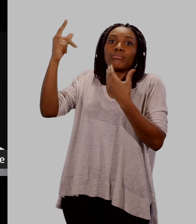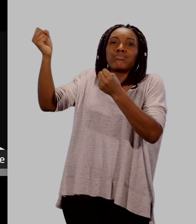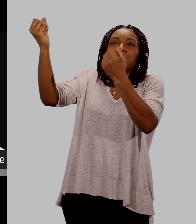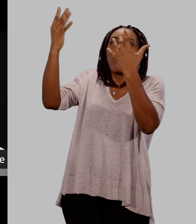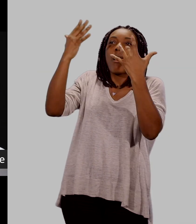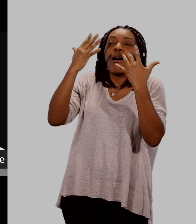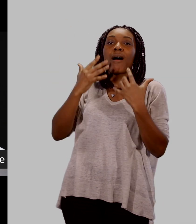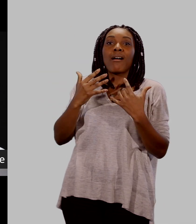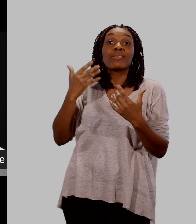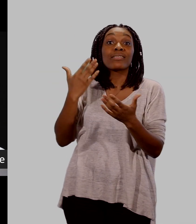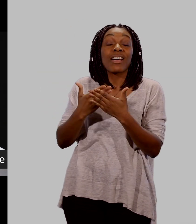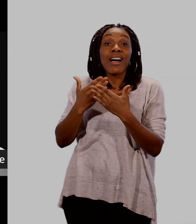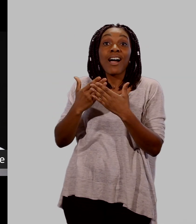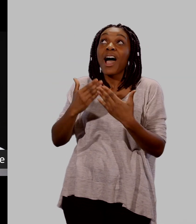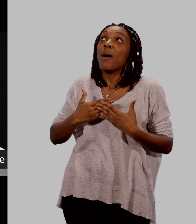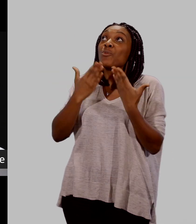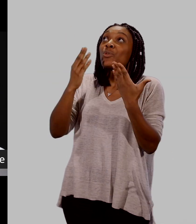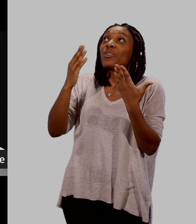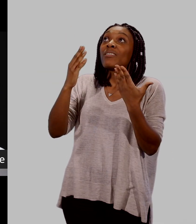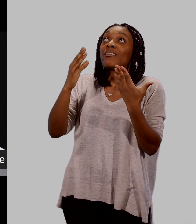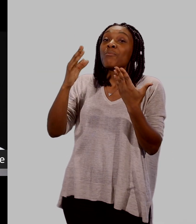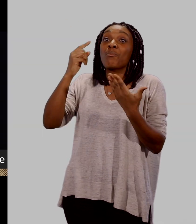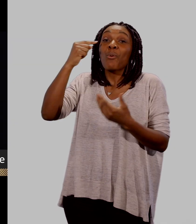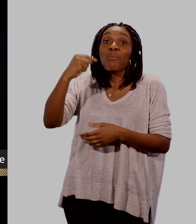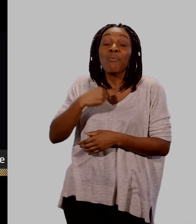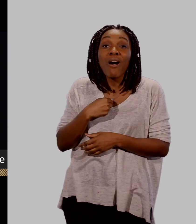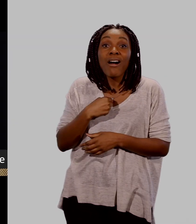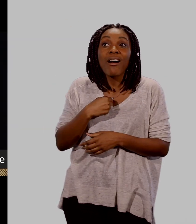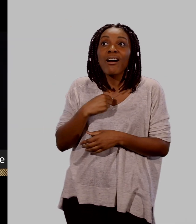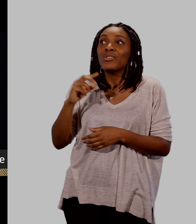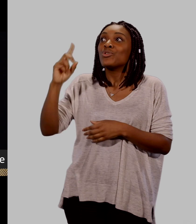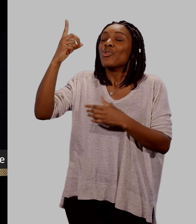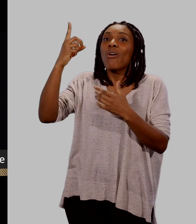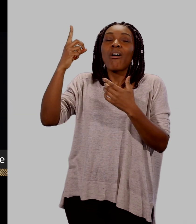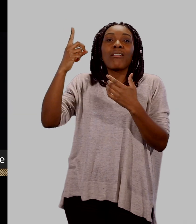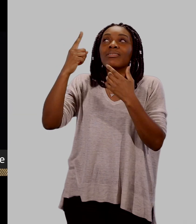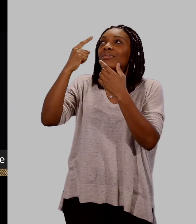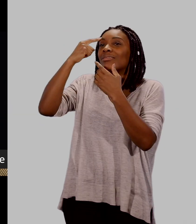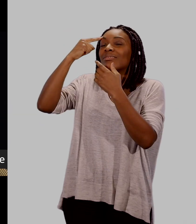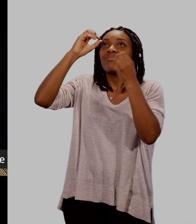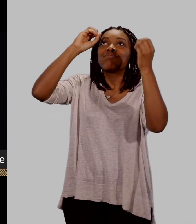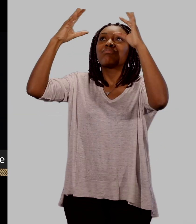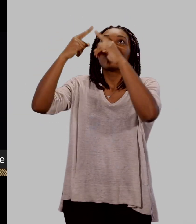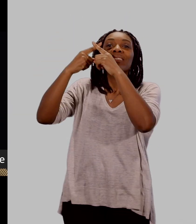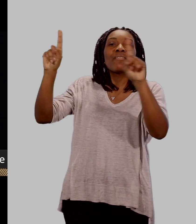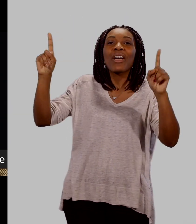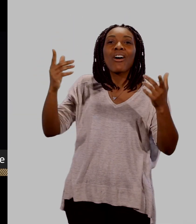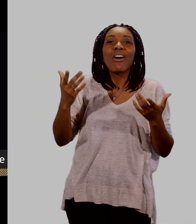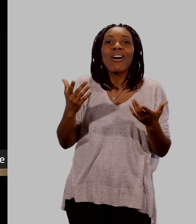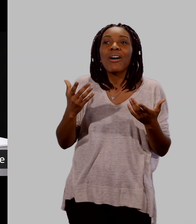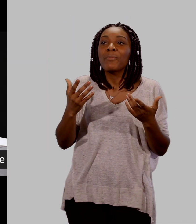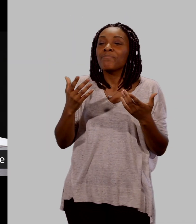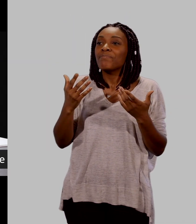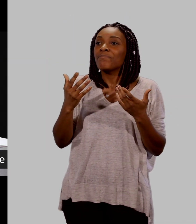un amour. Et cet amour, c'était l'amour que Dieu avait pour moi. Et Dieu est devenu tout autre chose que ce que je connaissais à